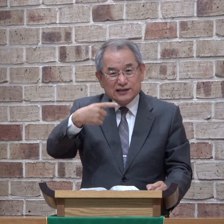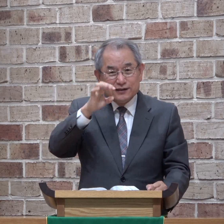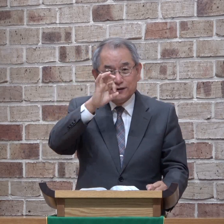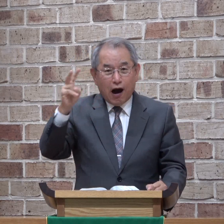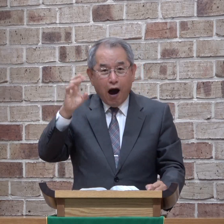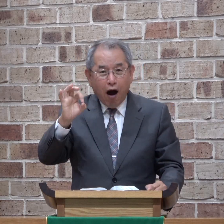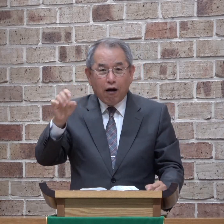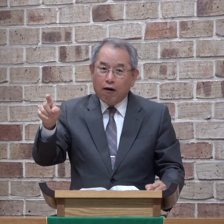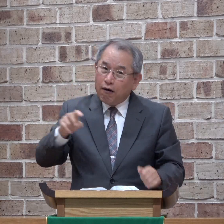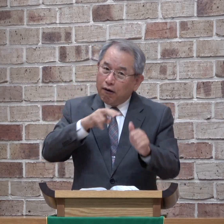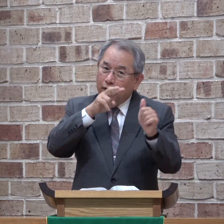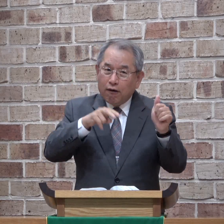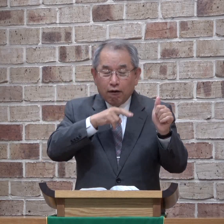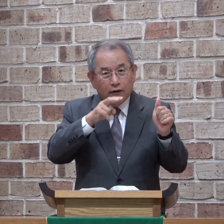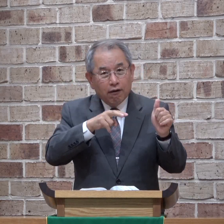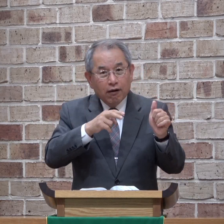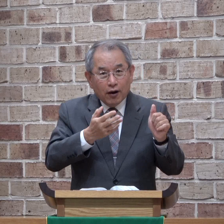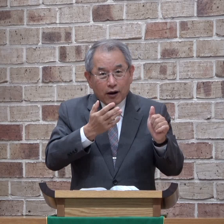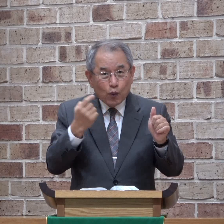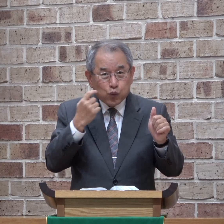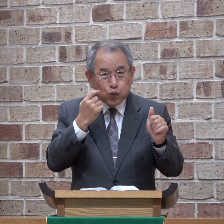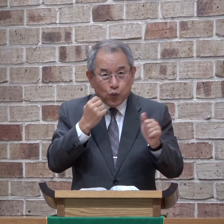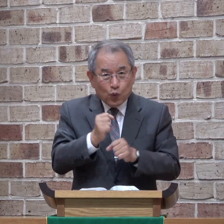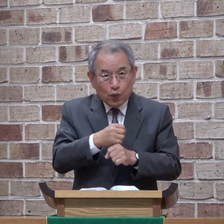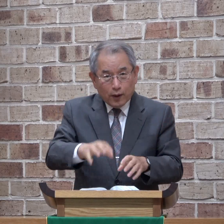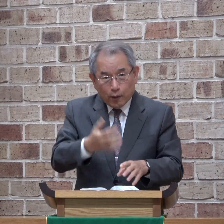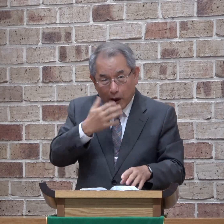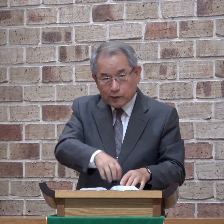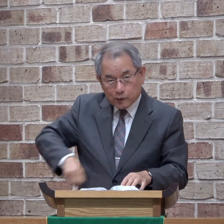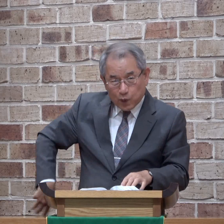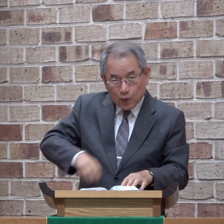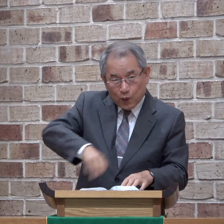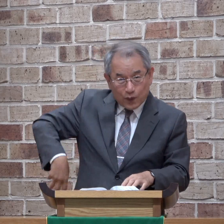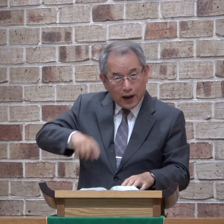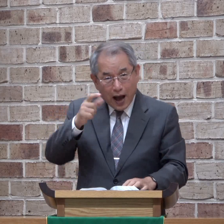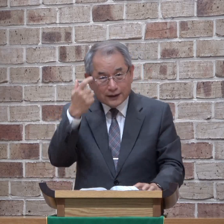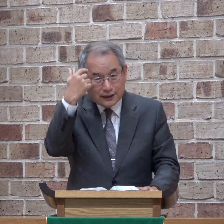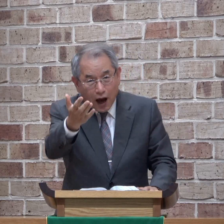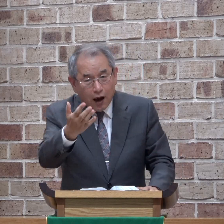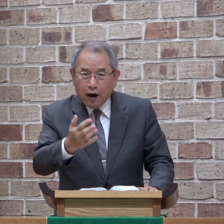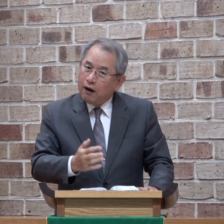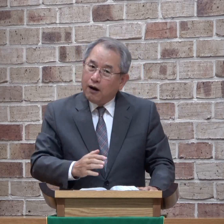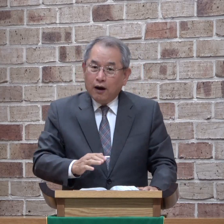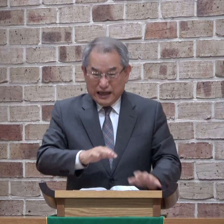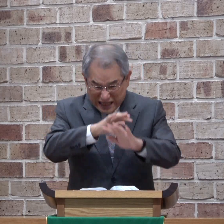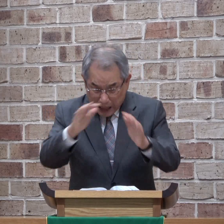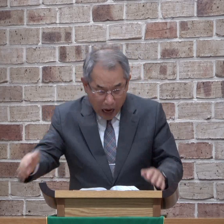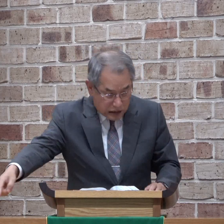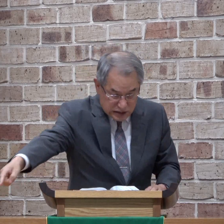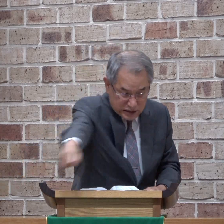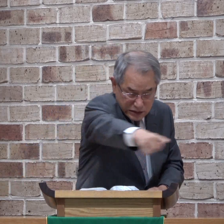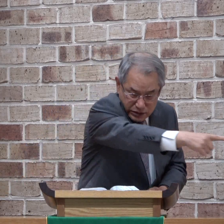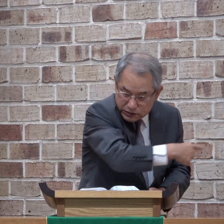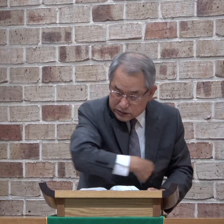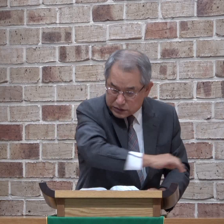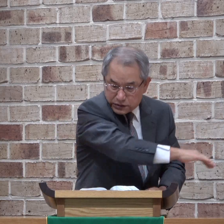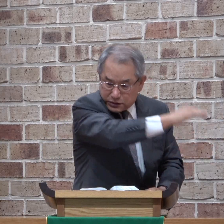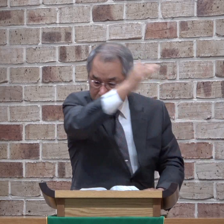쯔양이라는 여자가 먹방 유튜브로 진짜 저 정도 먹을 수 있나? 그냥 카메라를 편집한 거 아닌가? 해도